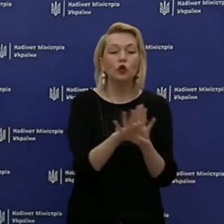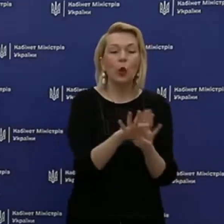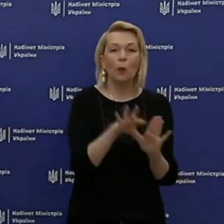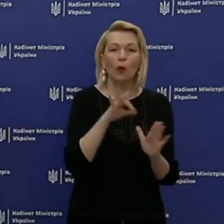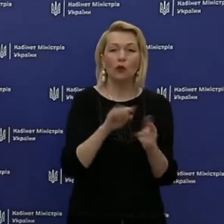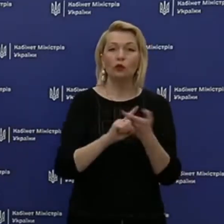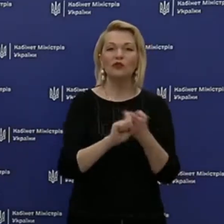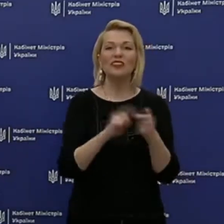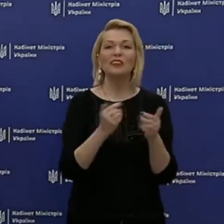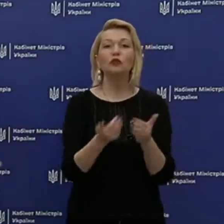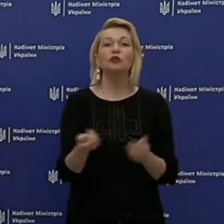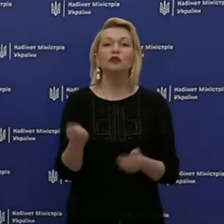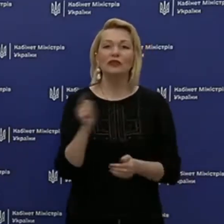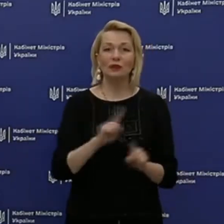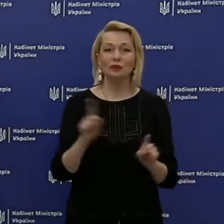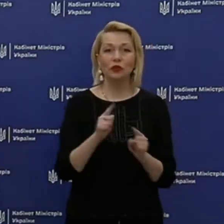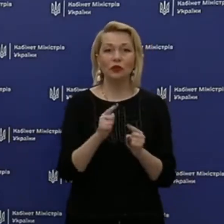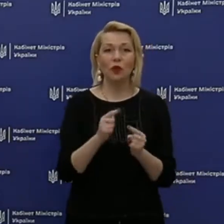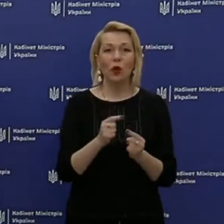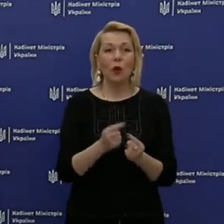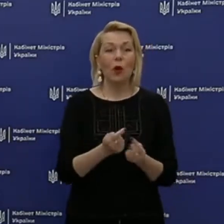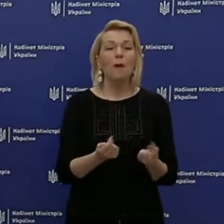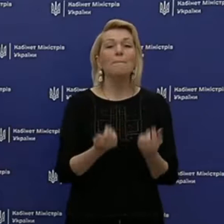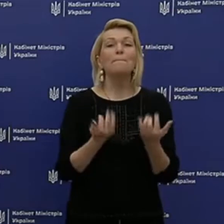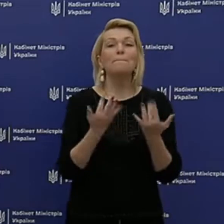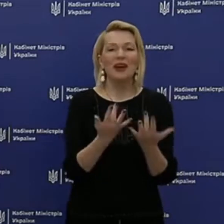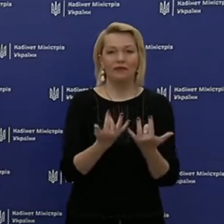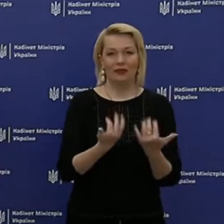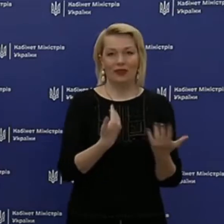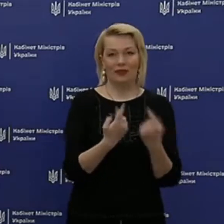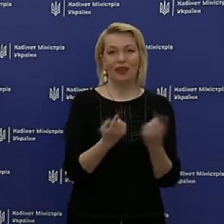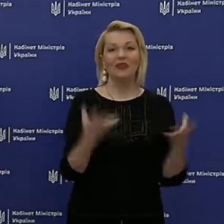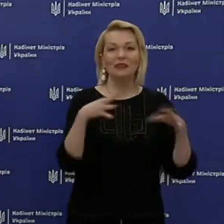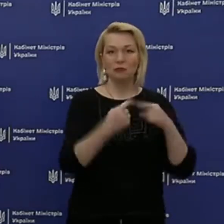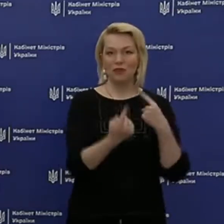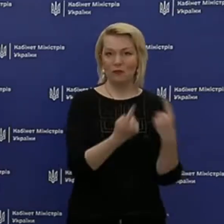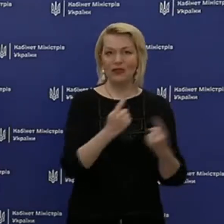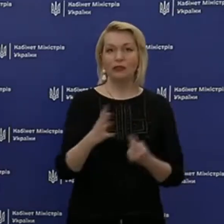то в зв'язку з тим, що певна кількість співбесід була